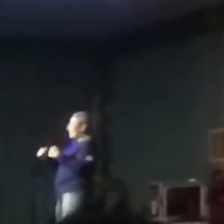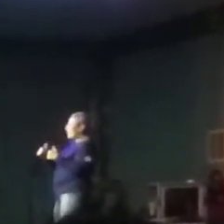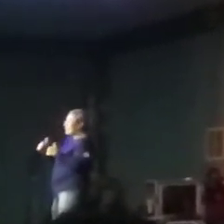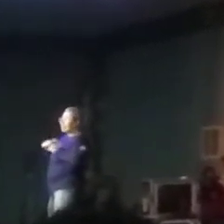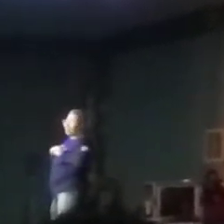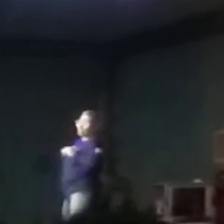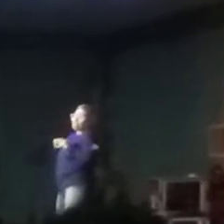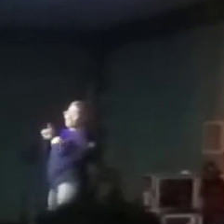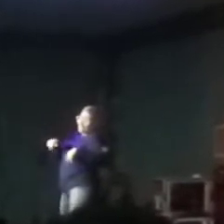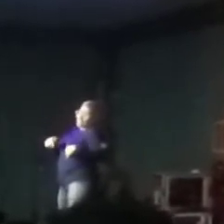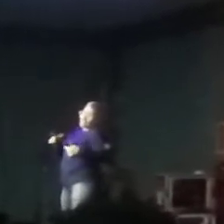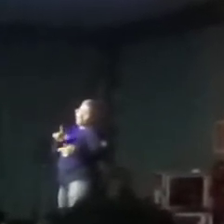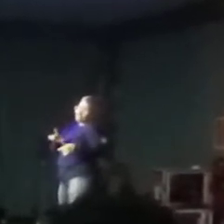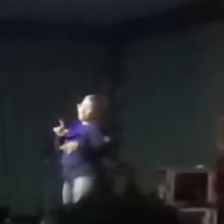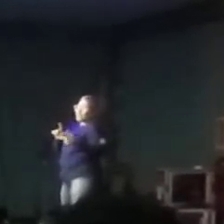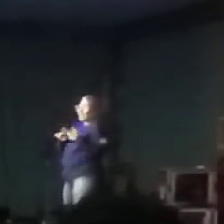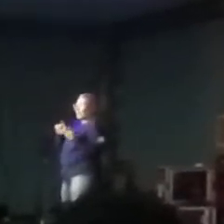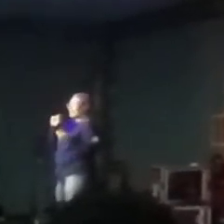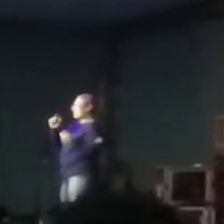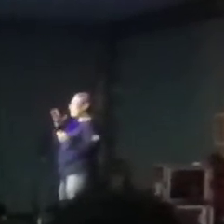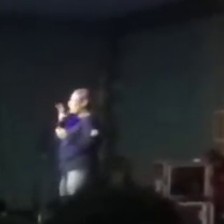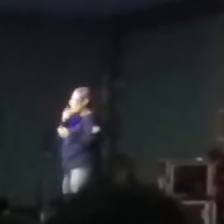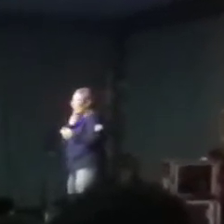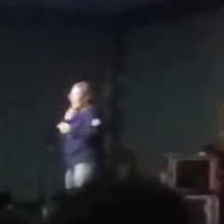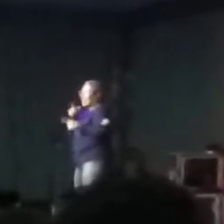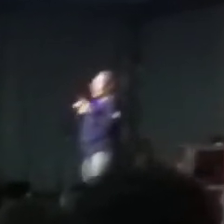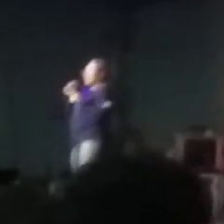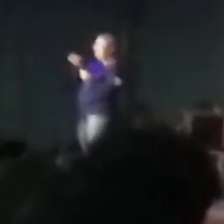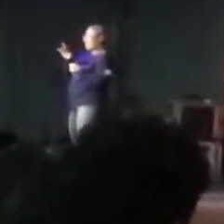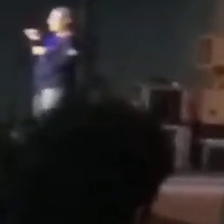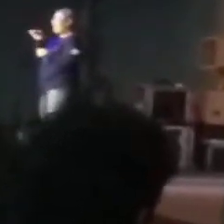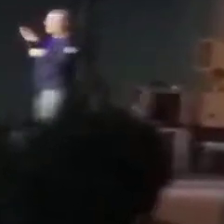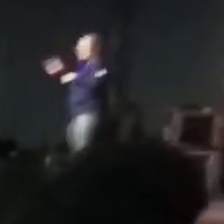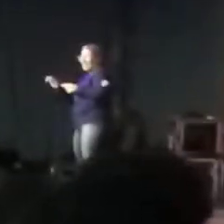claro. Demorei para atirar, refém morreu.